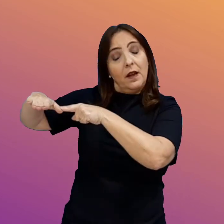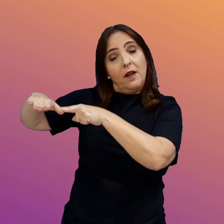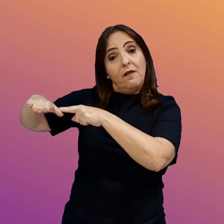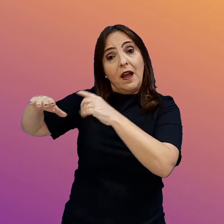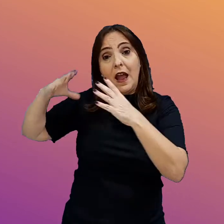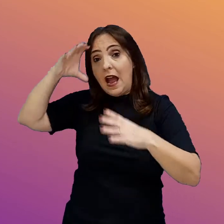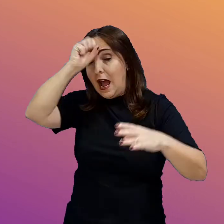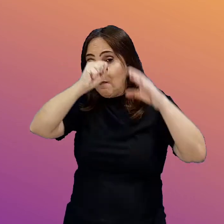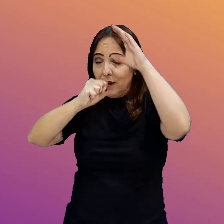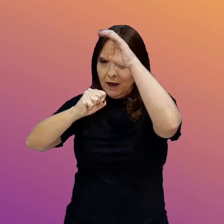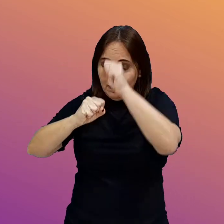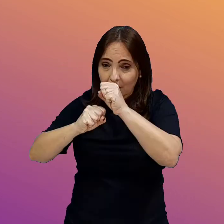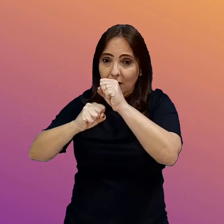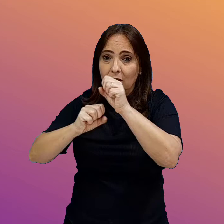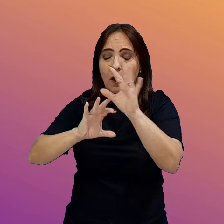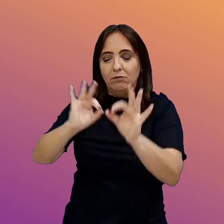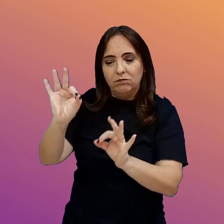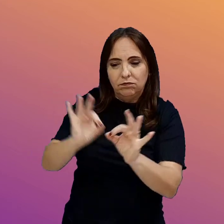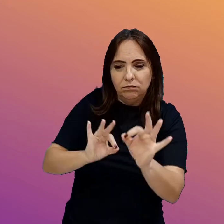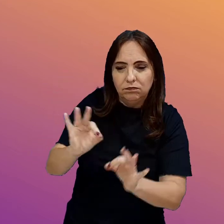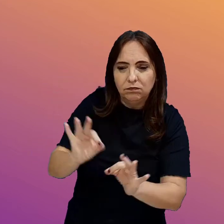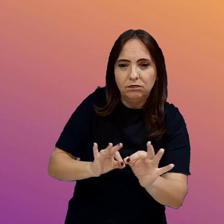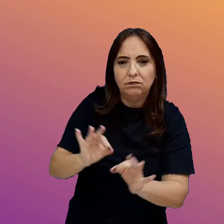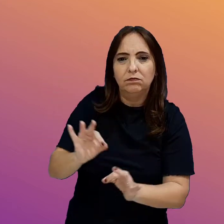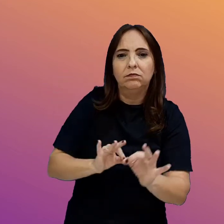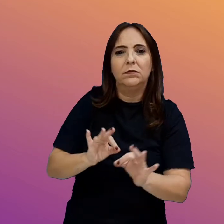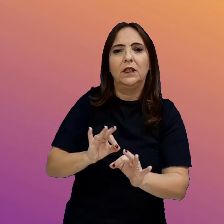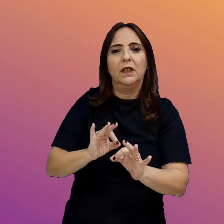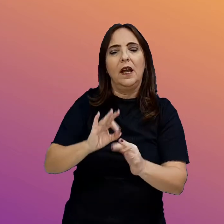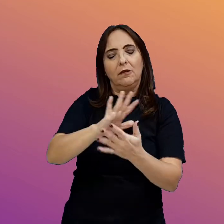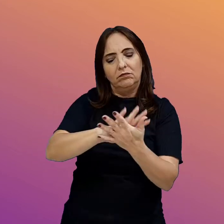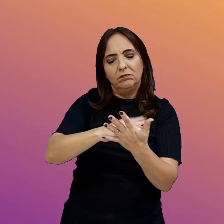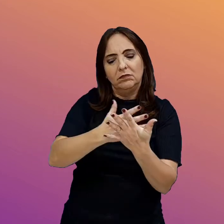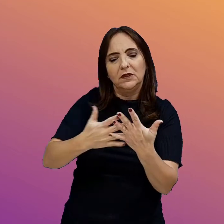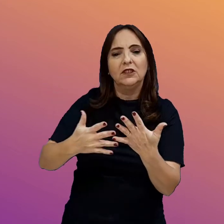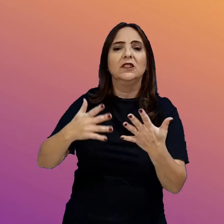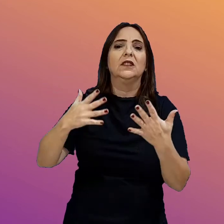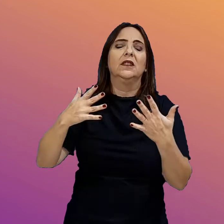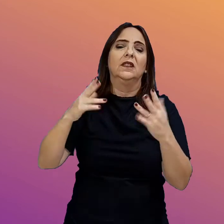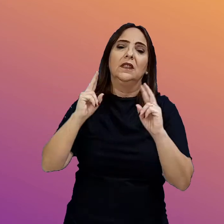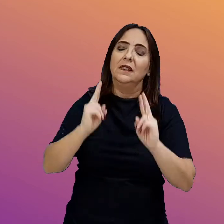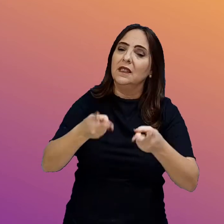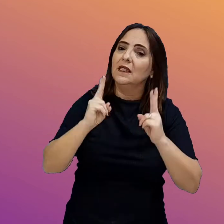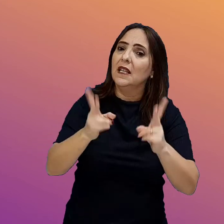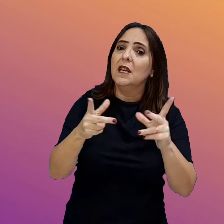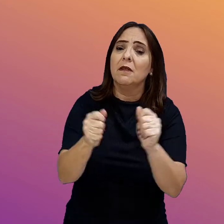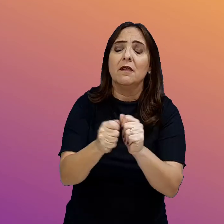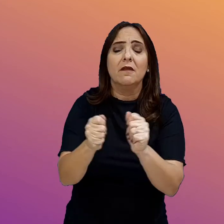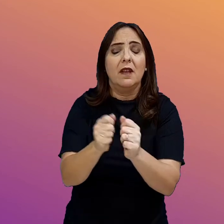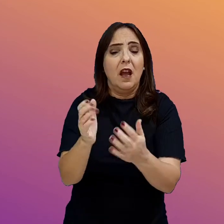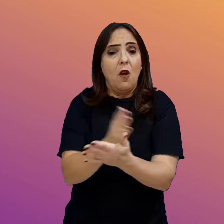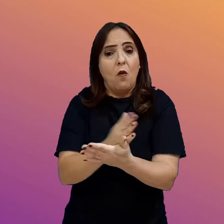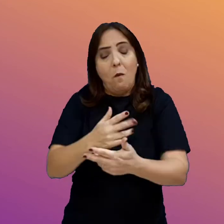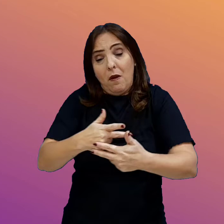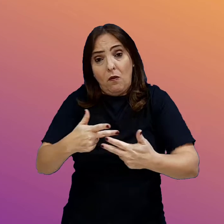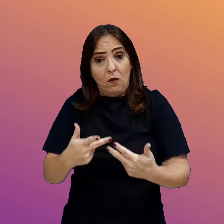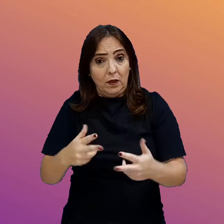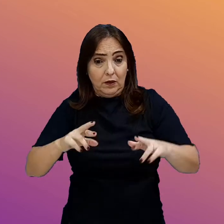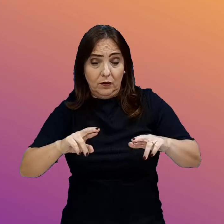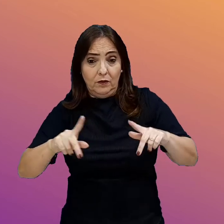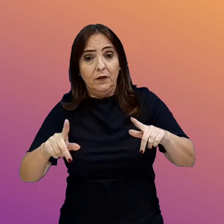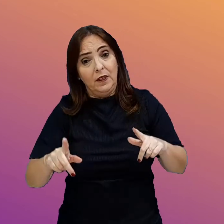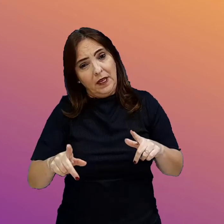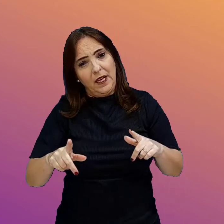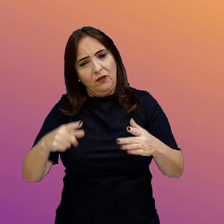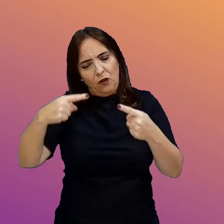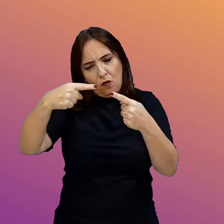a organizar o horário delas. E cada vez que elas fizerem qualquer coisa que fuja aquilo